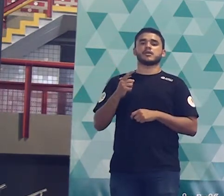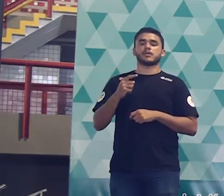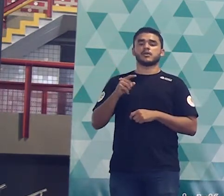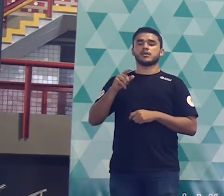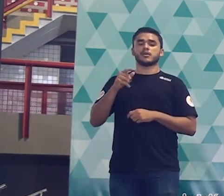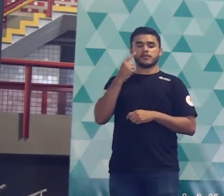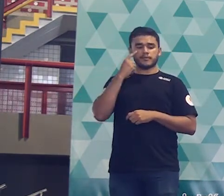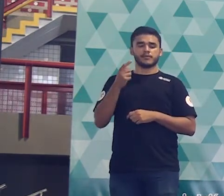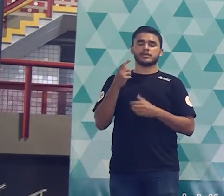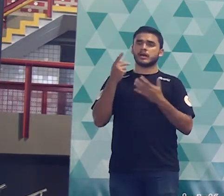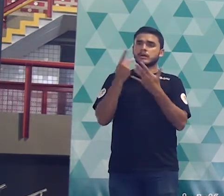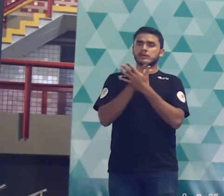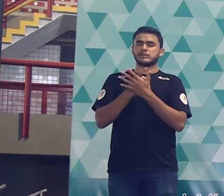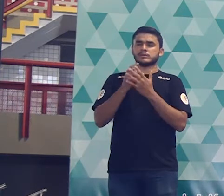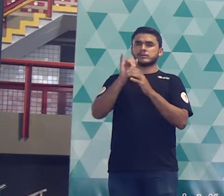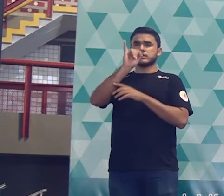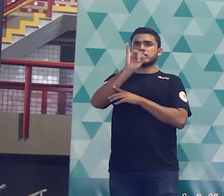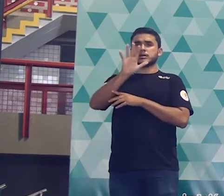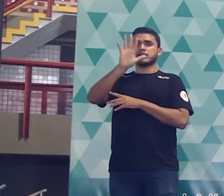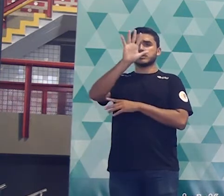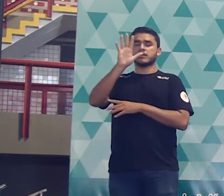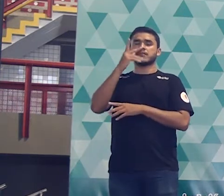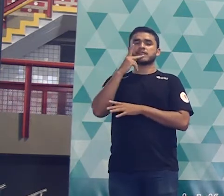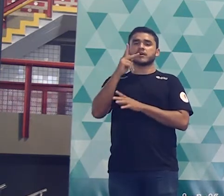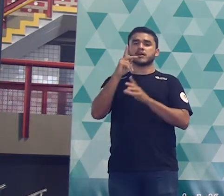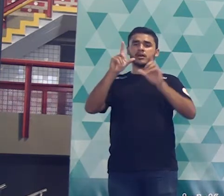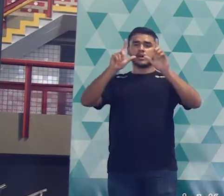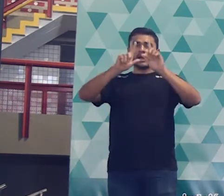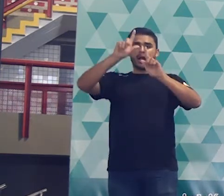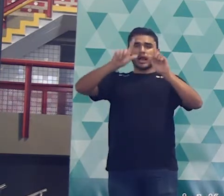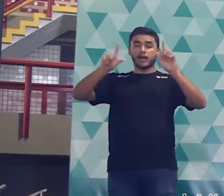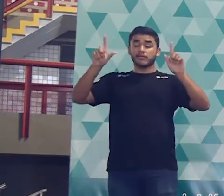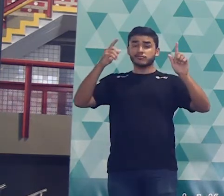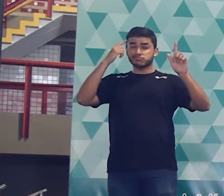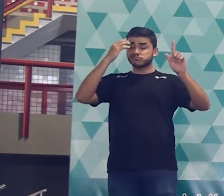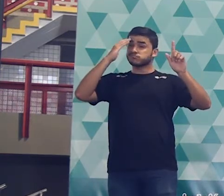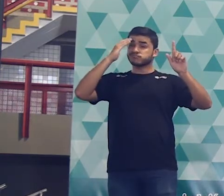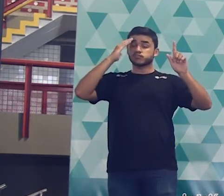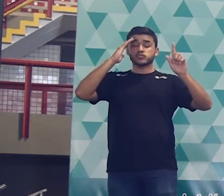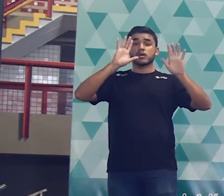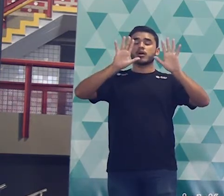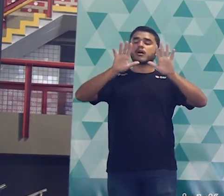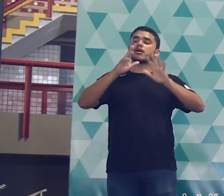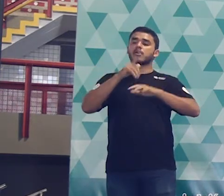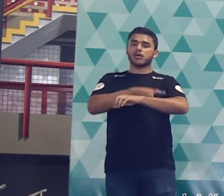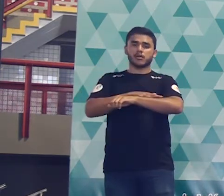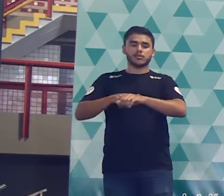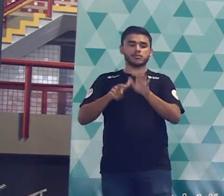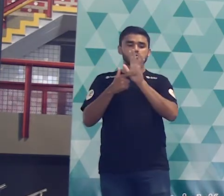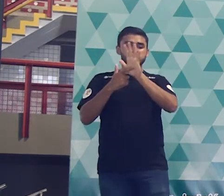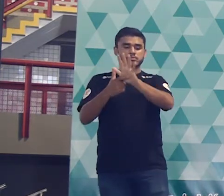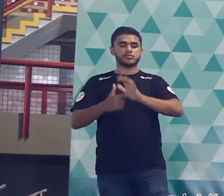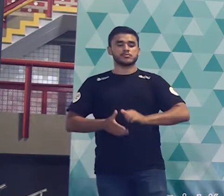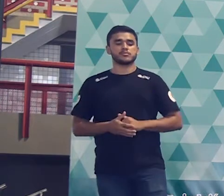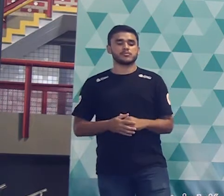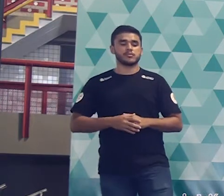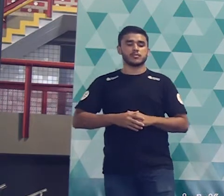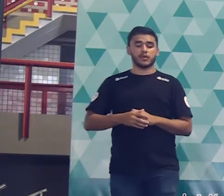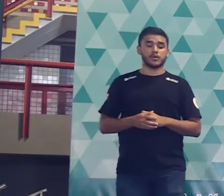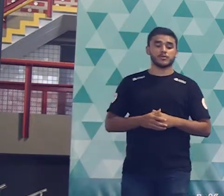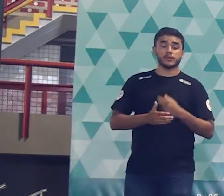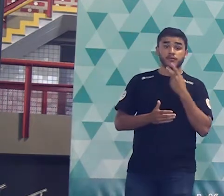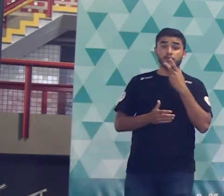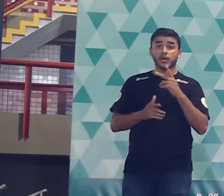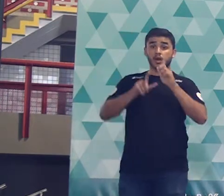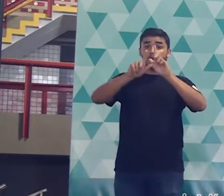galera pega uma questão que tem uma figurinha, já diz, pelo amor de Deus, sei nem para onde é que vai. Então calma, calma. Porque quando a